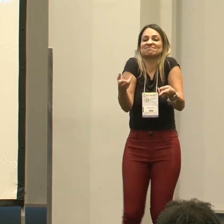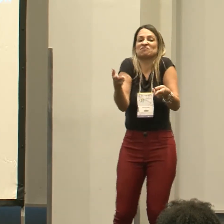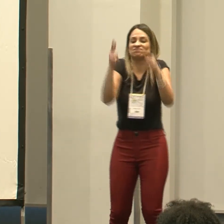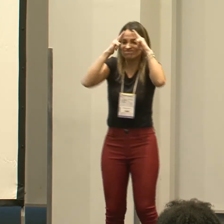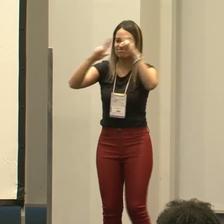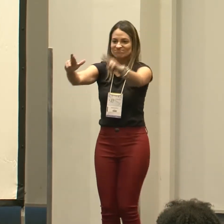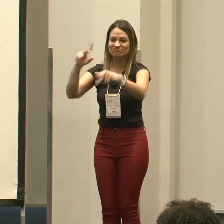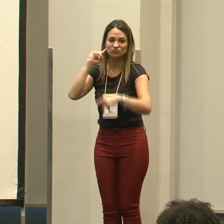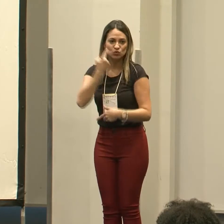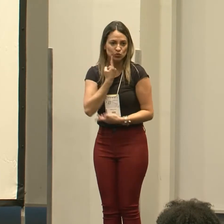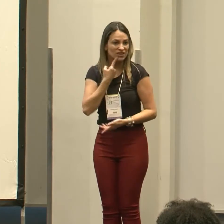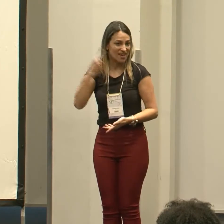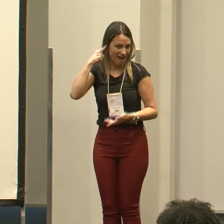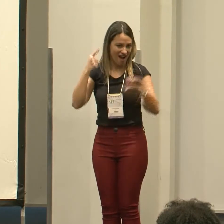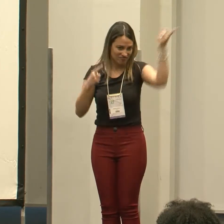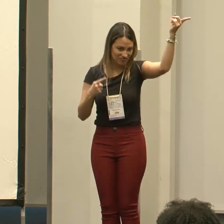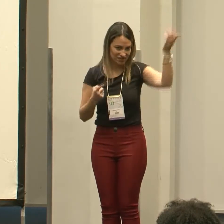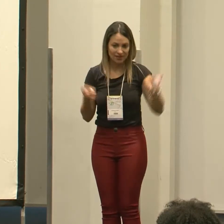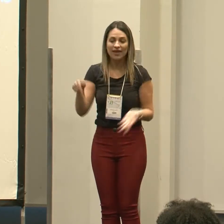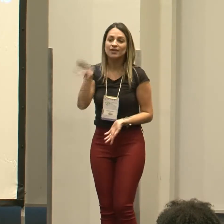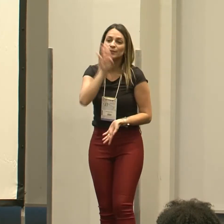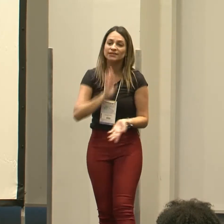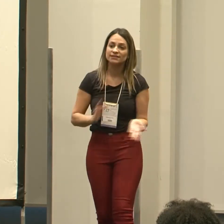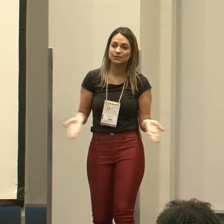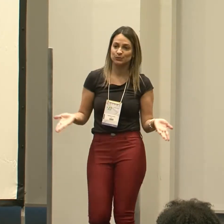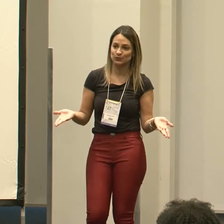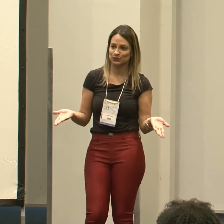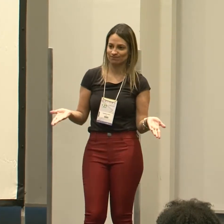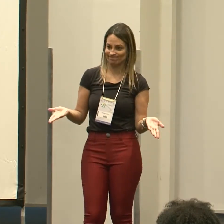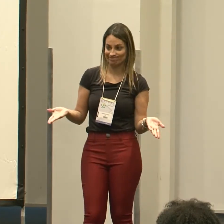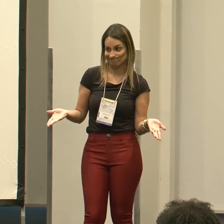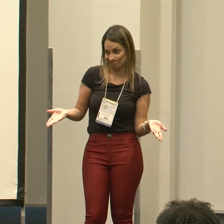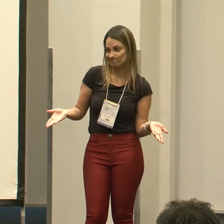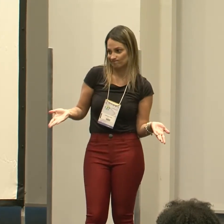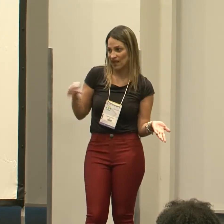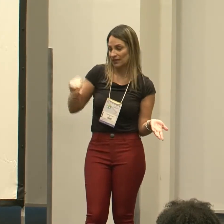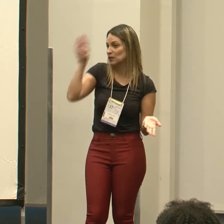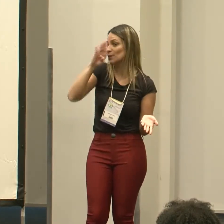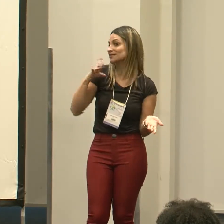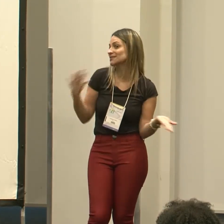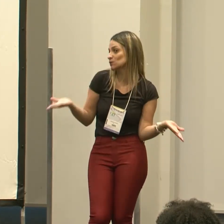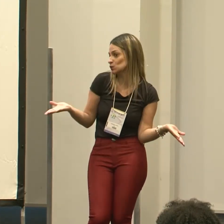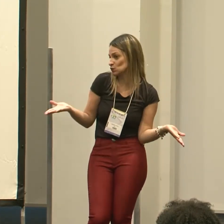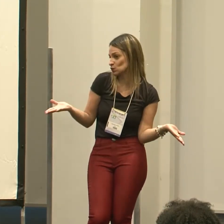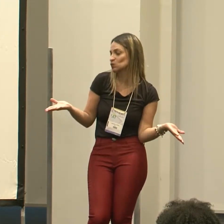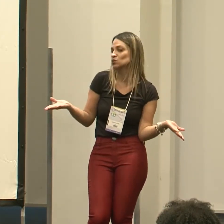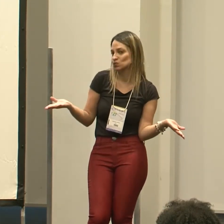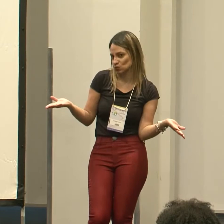nenhuma, porque as pessoas já respeitam o surdo. E aqui no Brasil? E aqui no